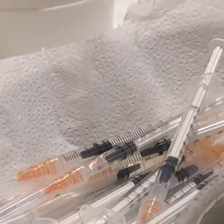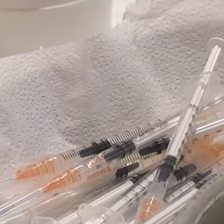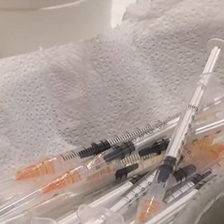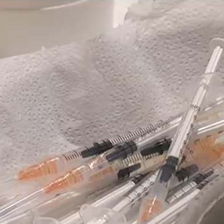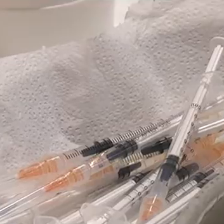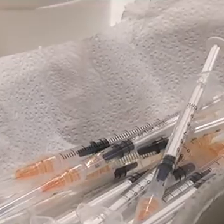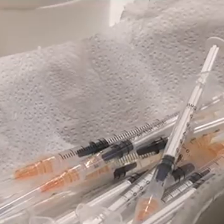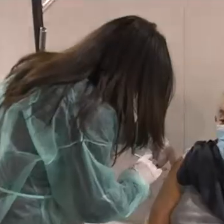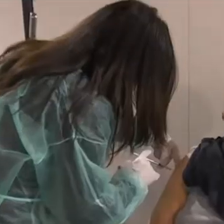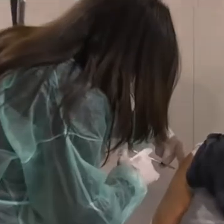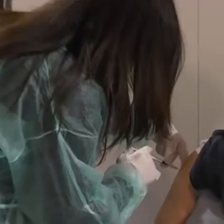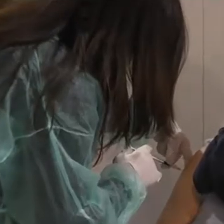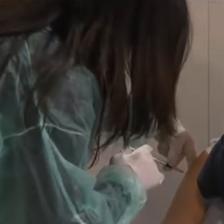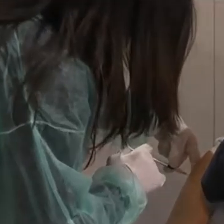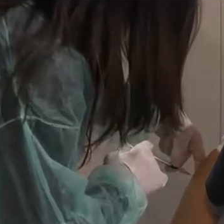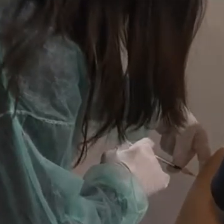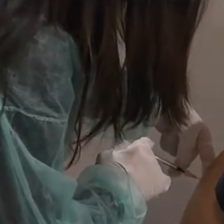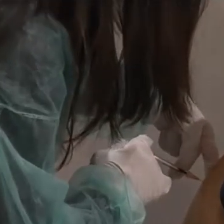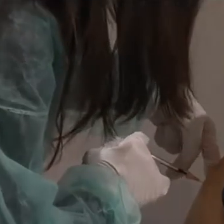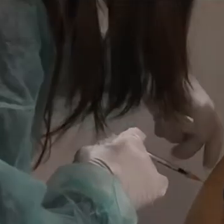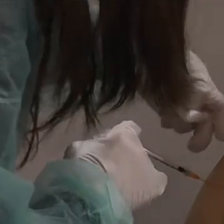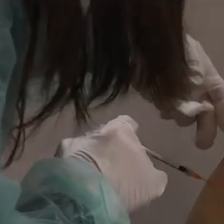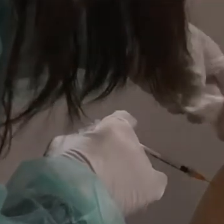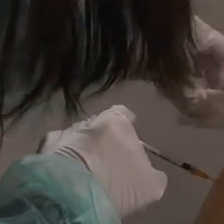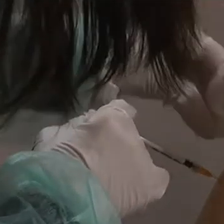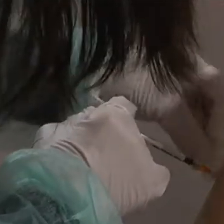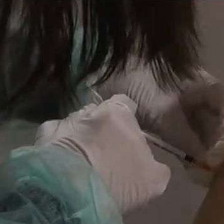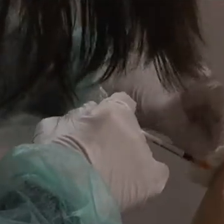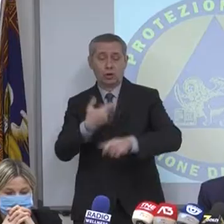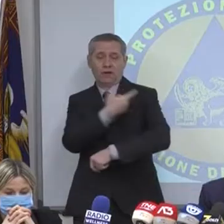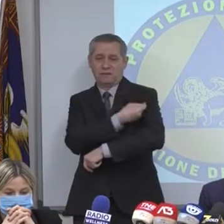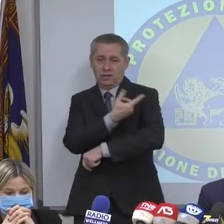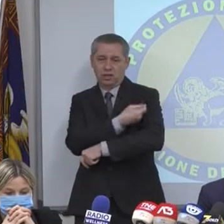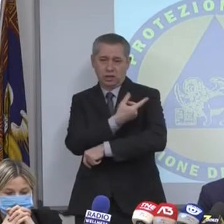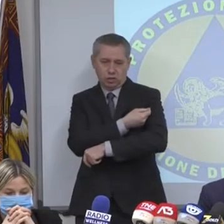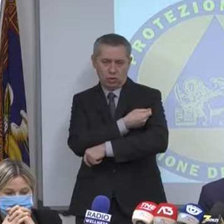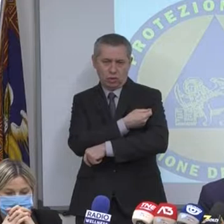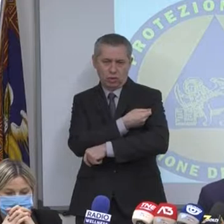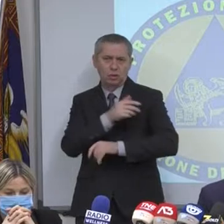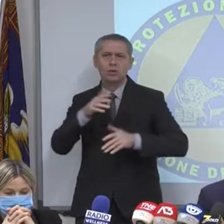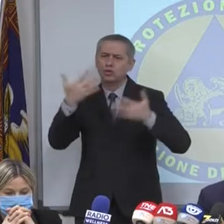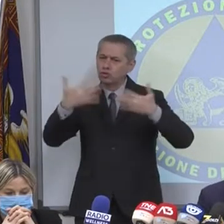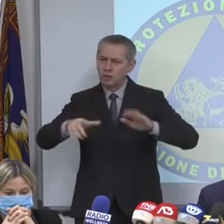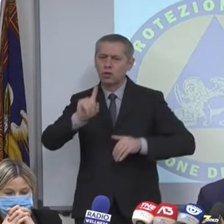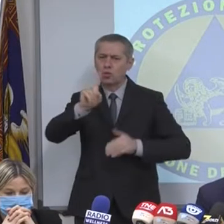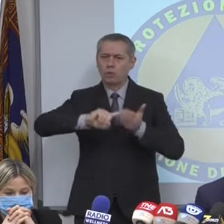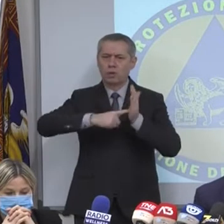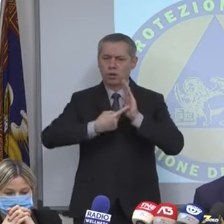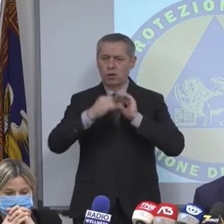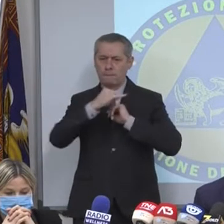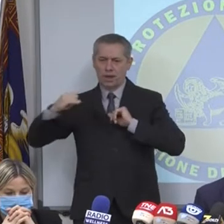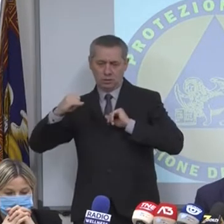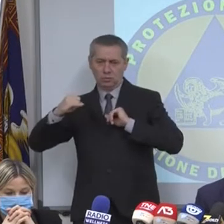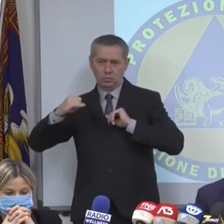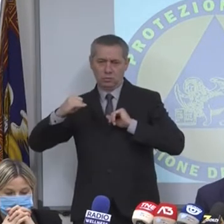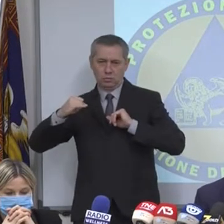della macchina vaccinale veneta. I dati mostrano che lo sforzo sta dando risultati. Ne abbiamo già fatto 1,5 milioni, cioè vuol dire che un terzo